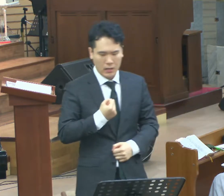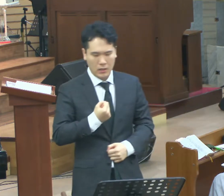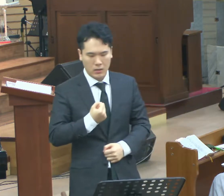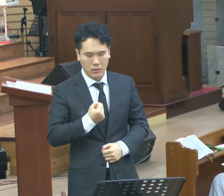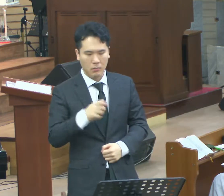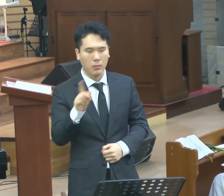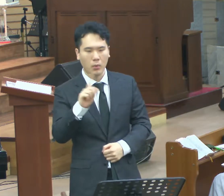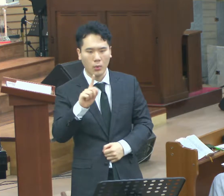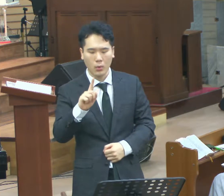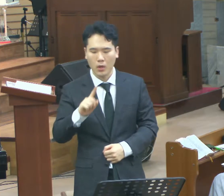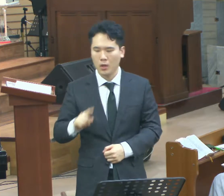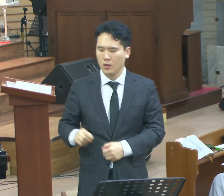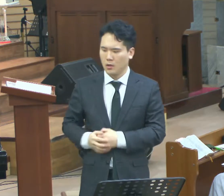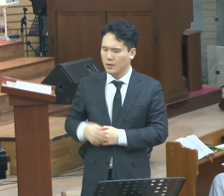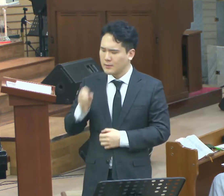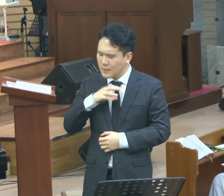없어요.